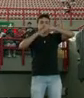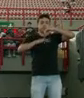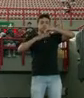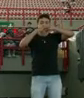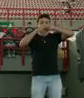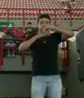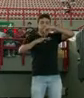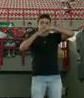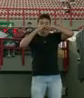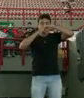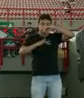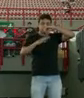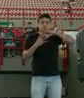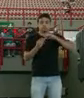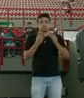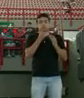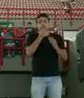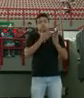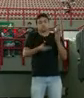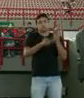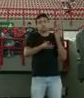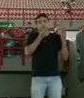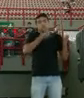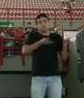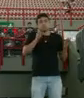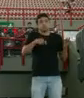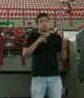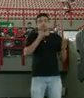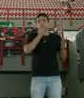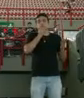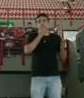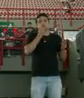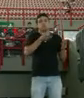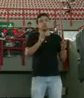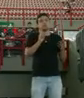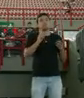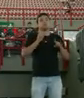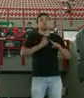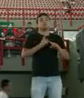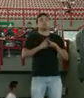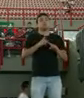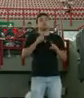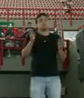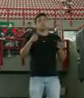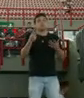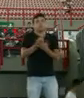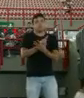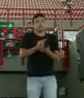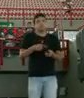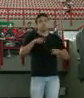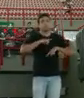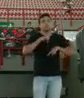está perdendo muita água, certo? Isso é bom? Não. Por quê? Porque pode te levar a